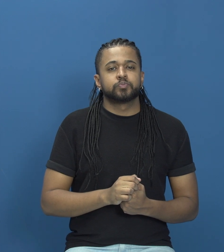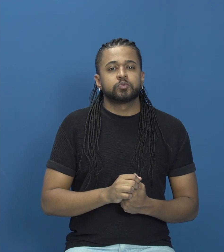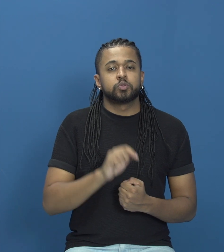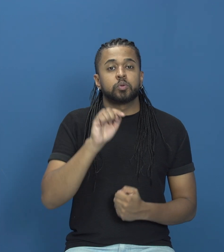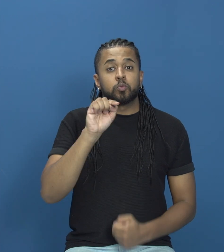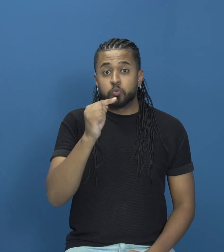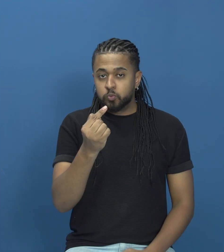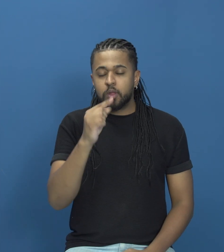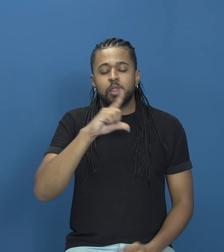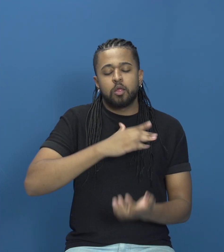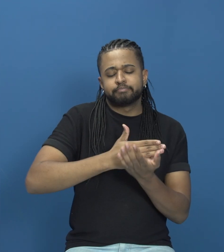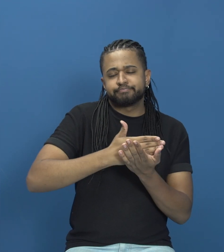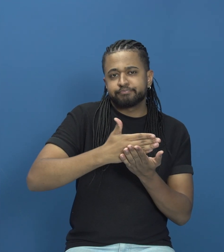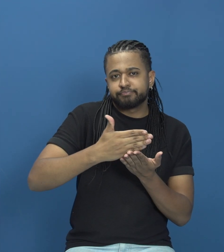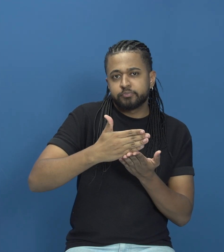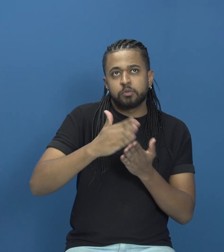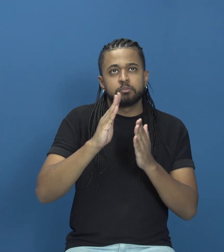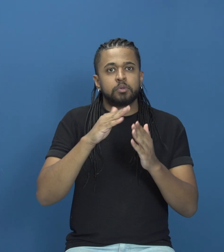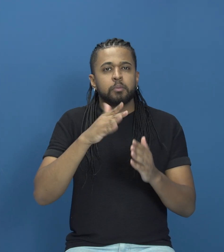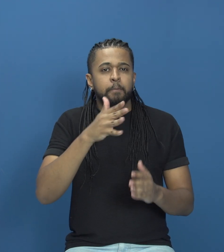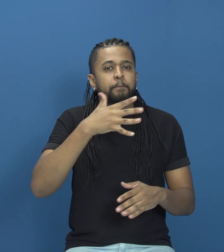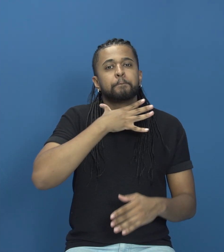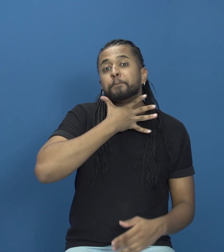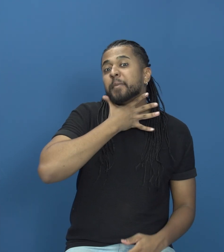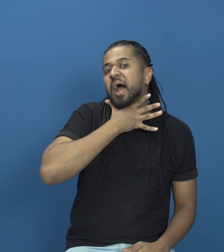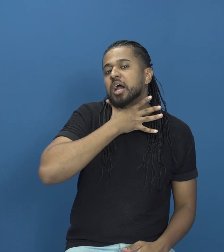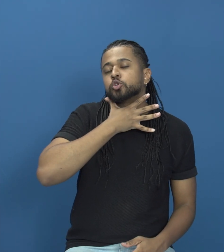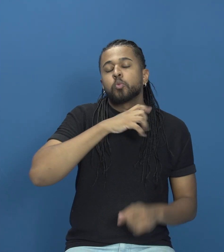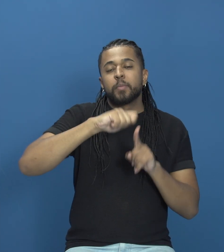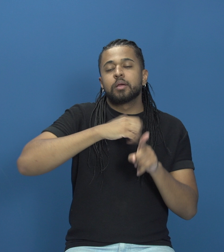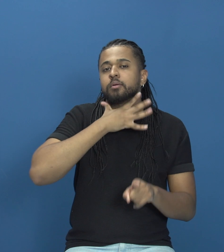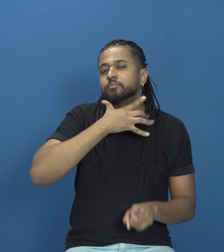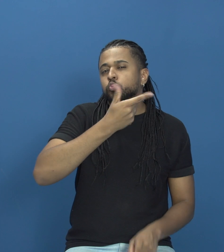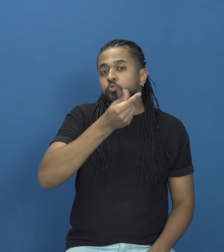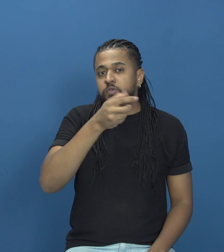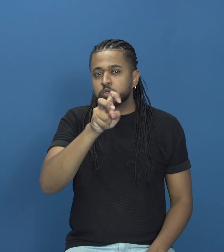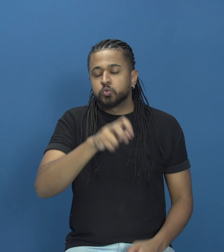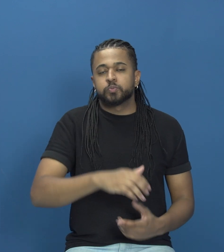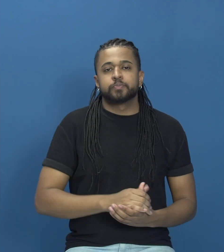2025.1 tem início previsto para março de 2025.